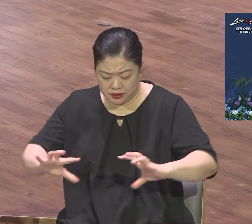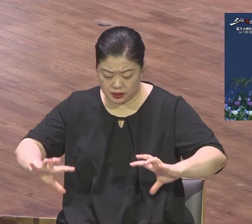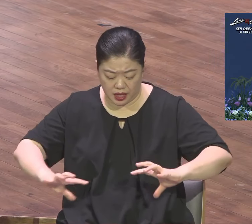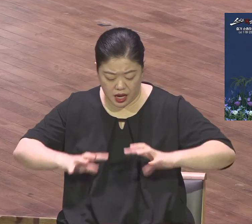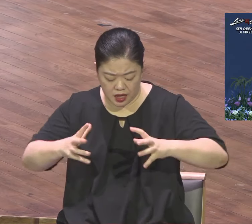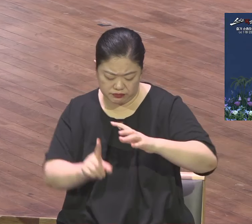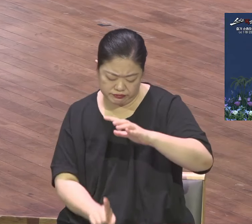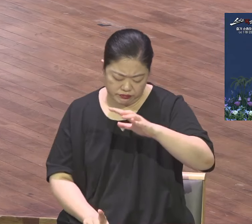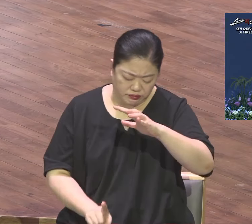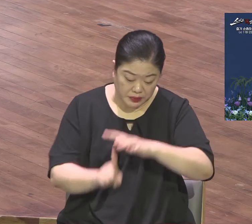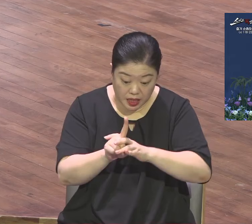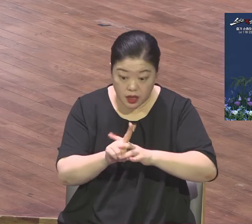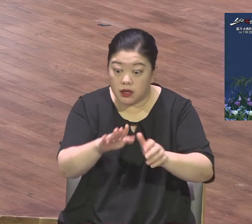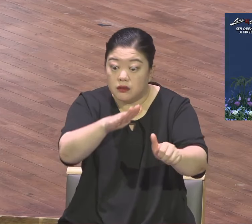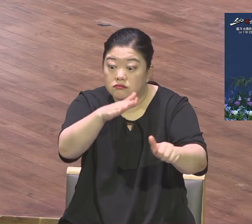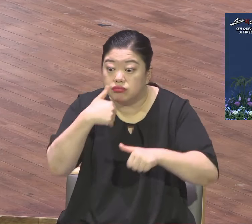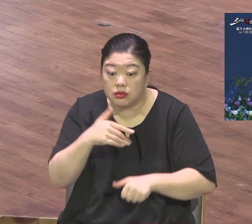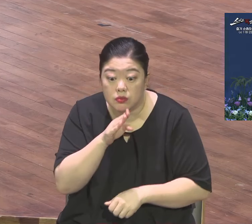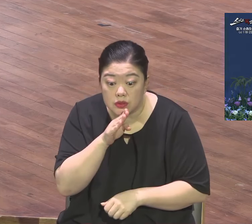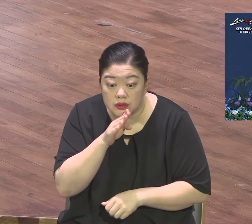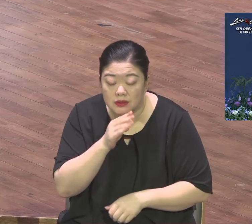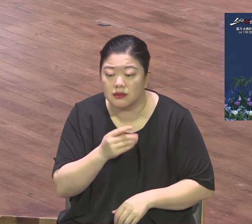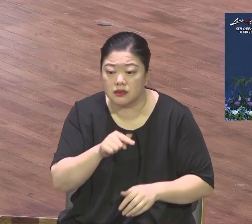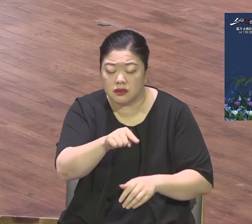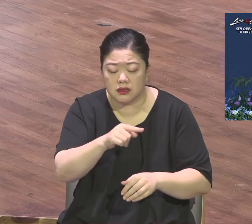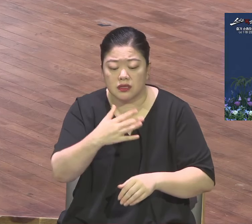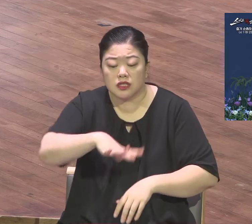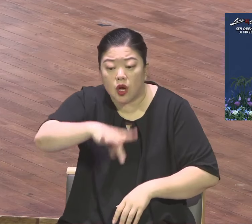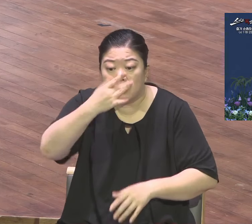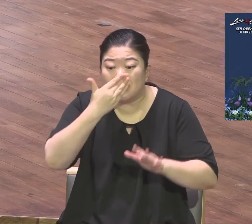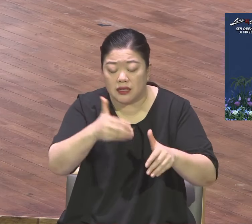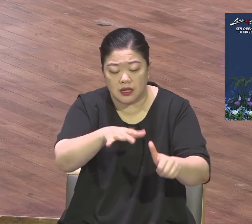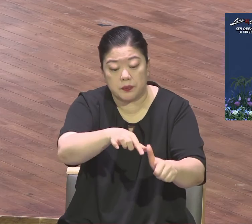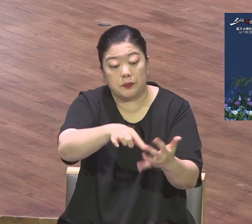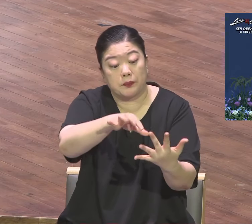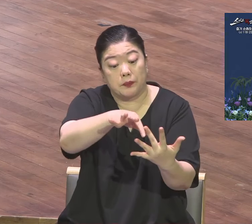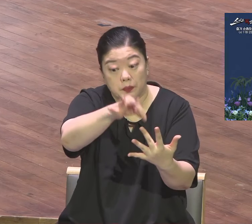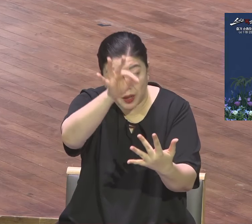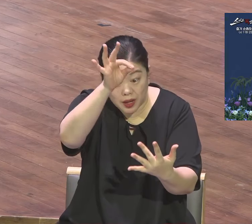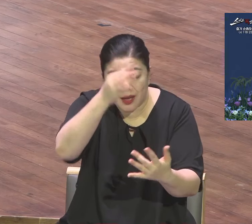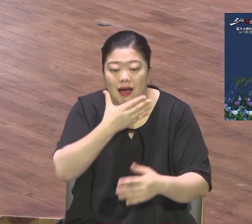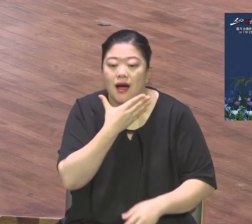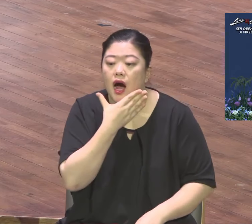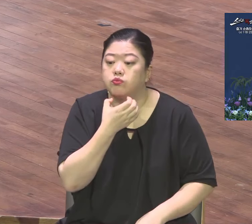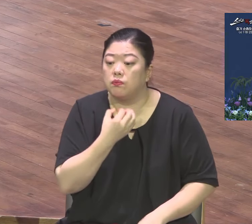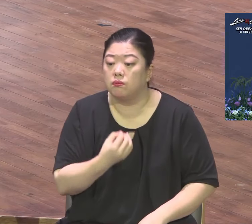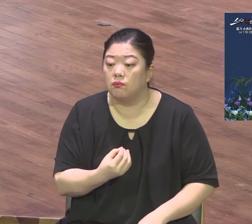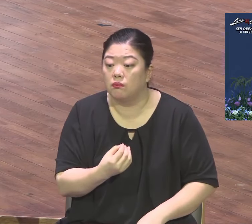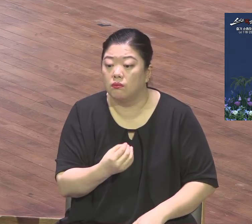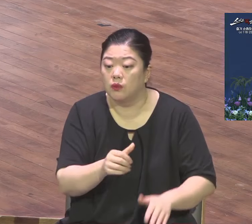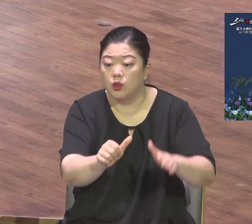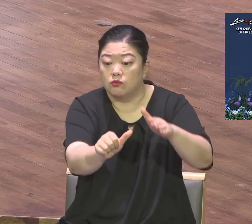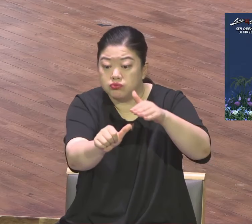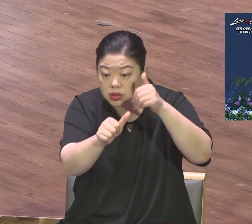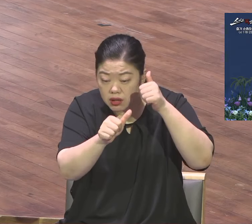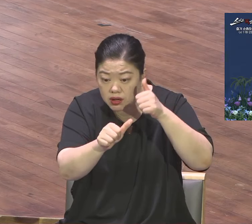이렇게 살았느냐? 왜 이런 일들이 터졌느냐? 자, 여기서 빠져나온 길이